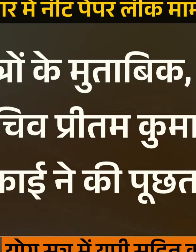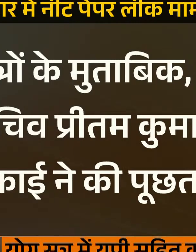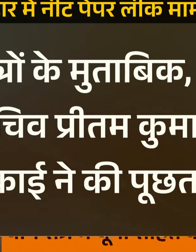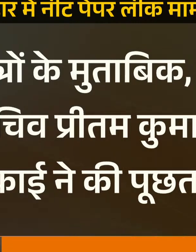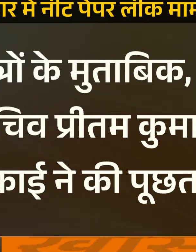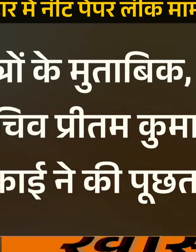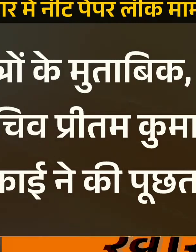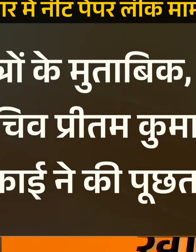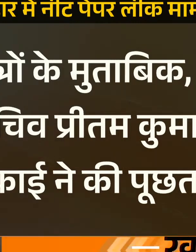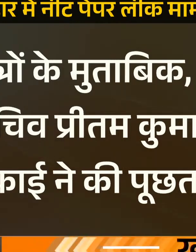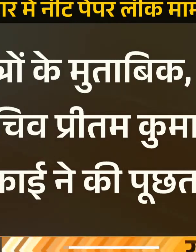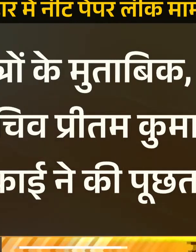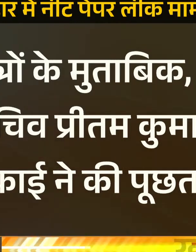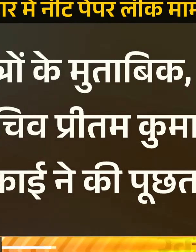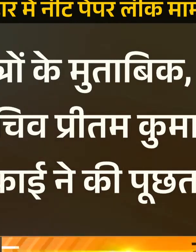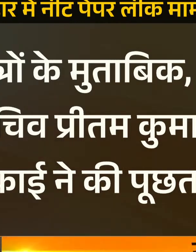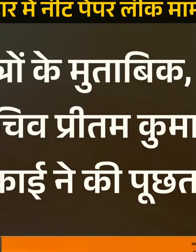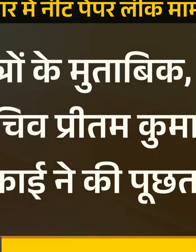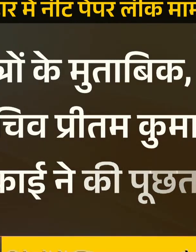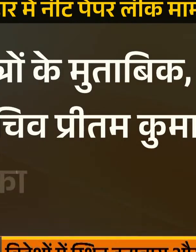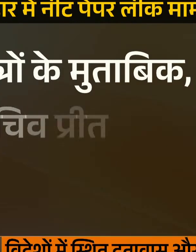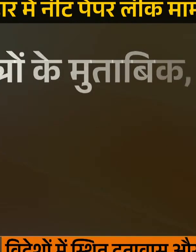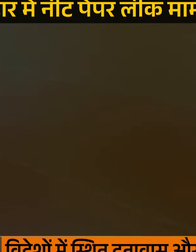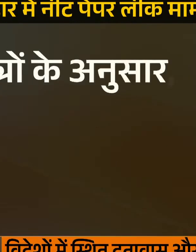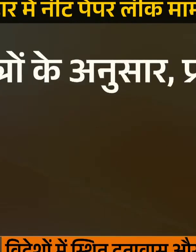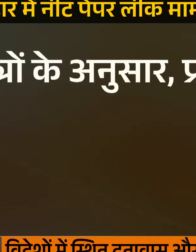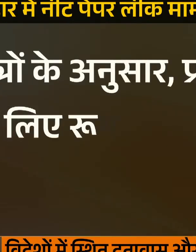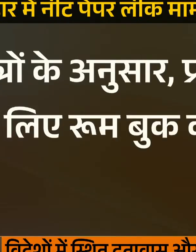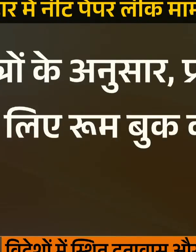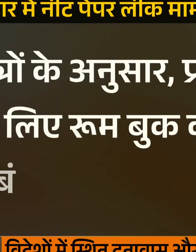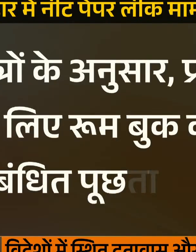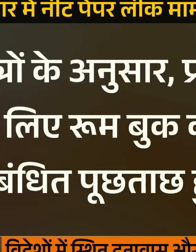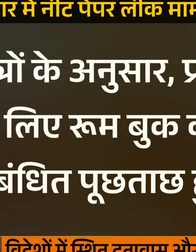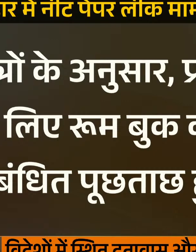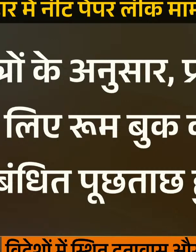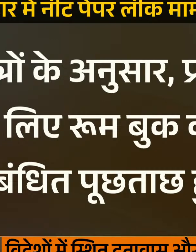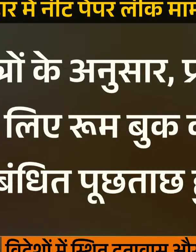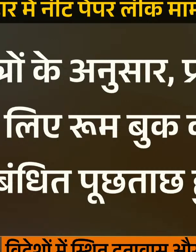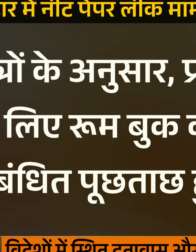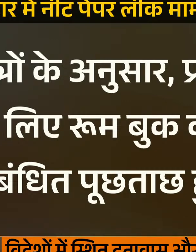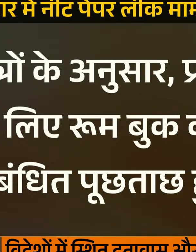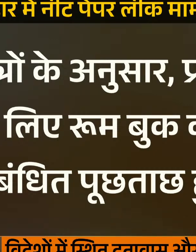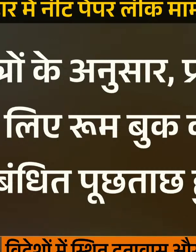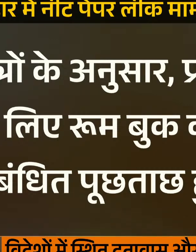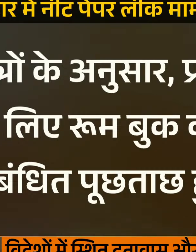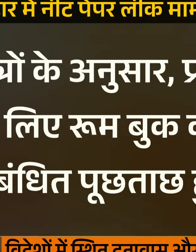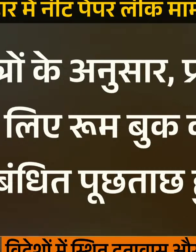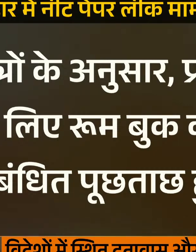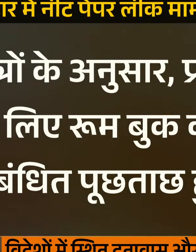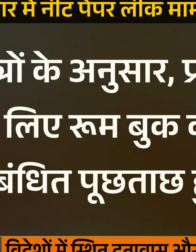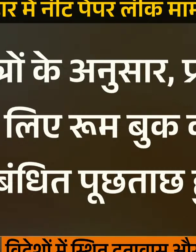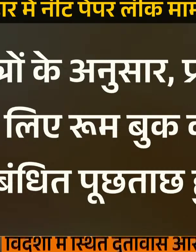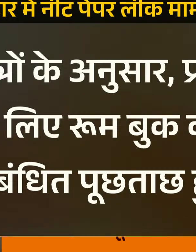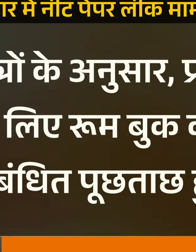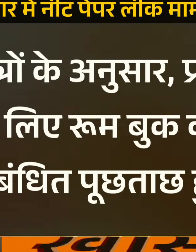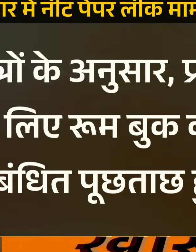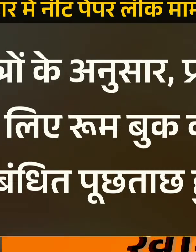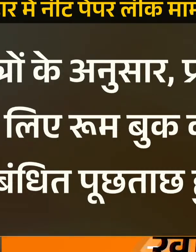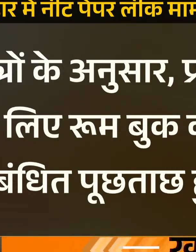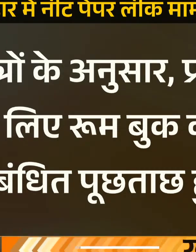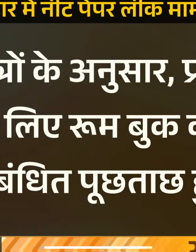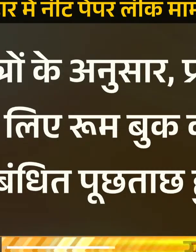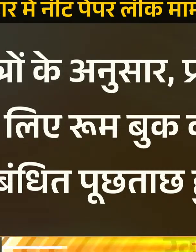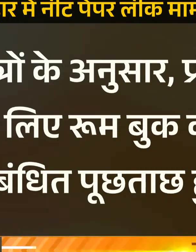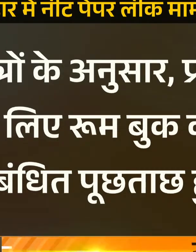से जुड़े सवाल और पेपर लीक कांड के अन्य आरोपियों के साथ कनेक्शन को लेकर पूछताछ हुई है।